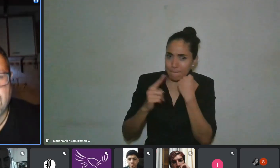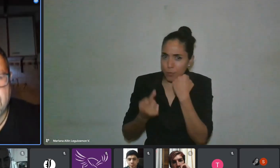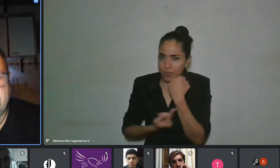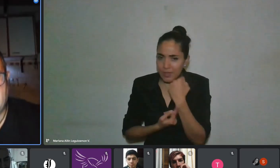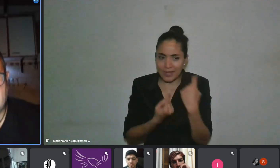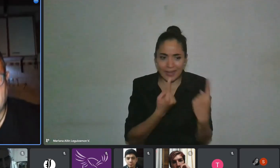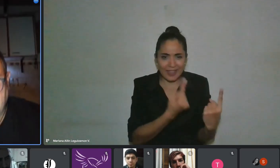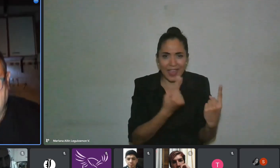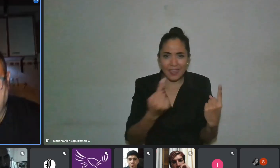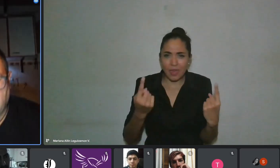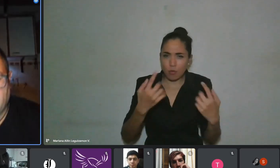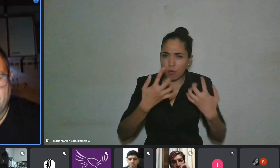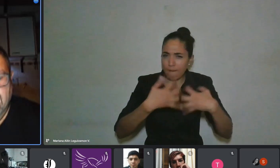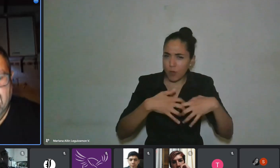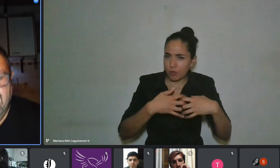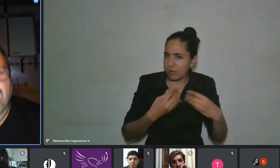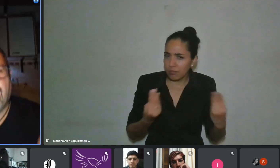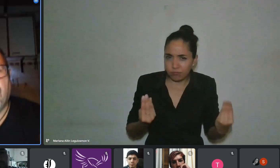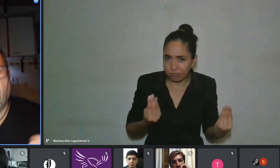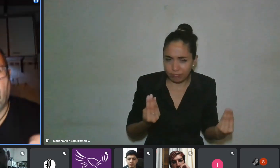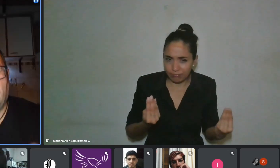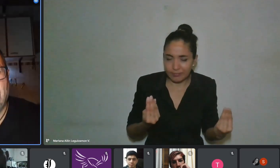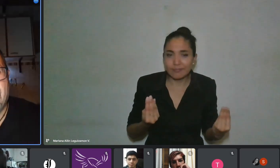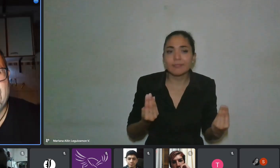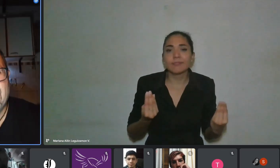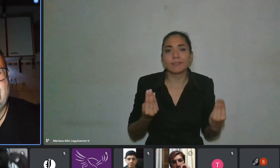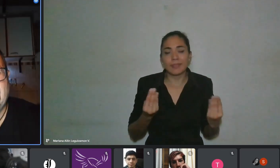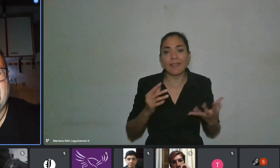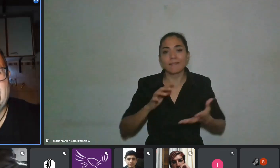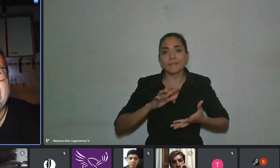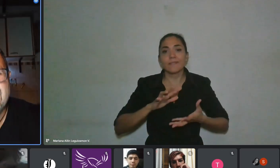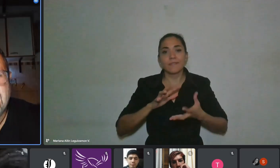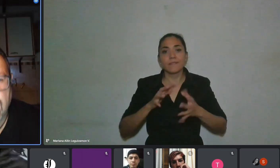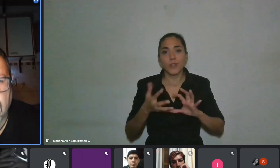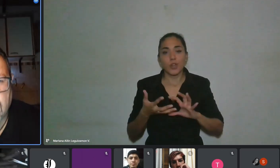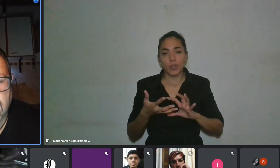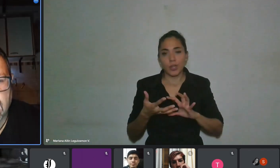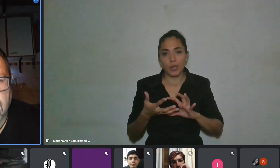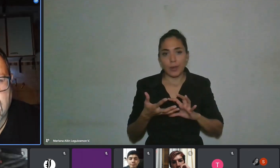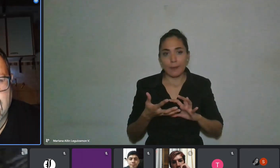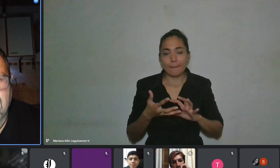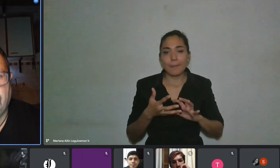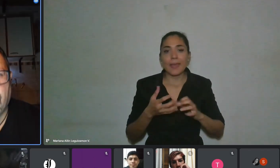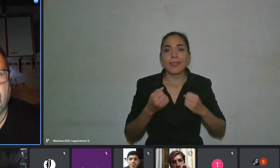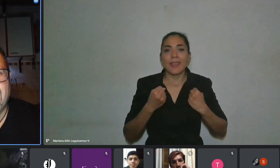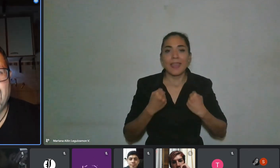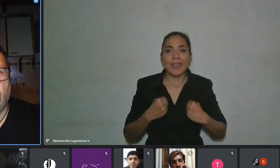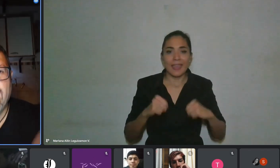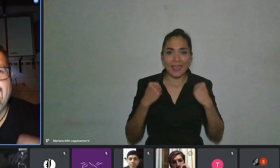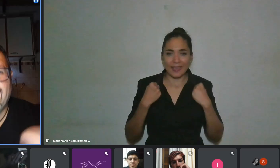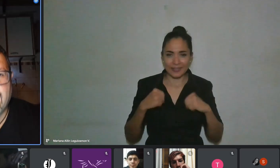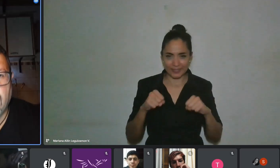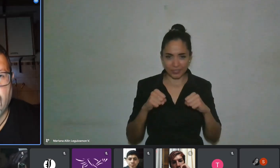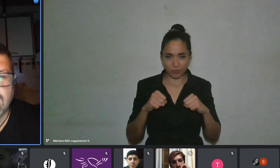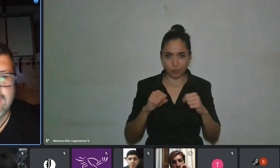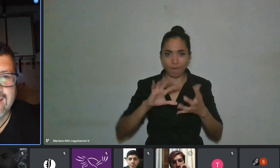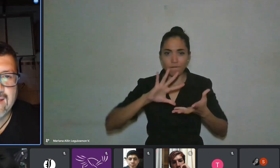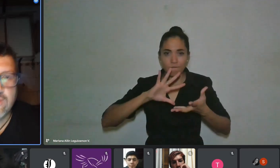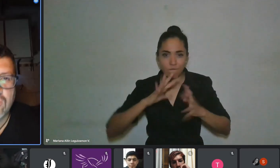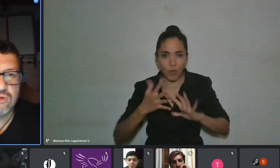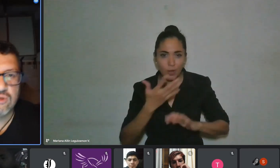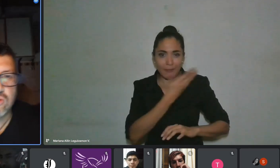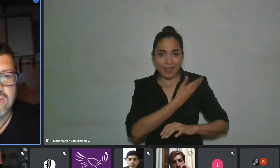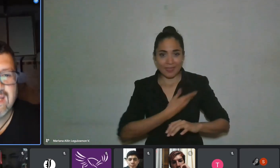funciones determinadas. Y bueno, es la forma de ejercicio, la forma de gobierno